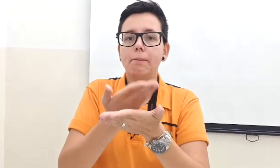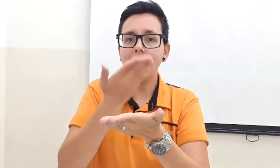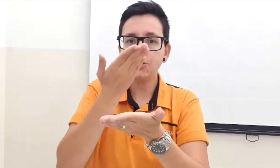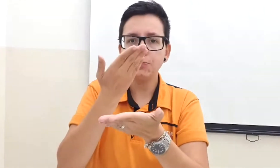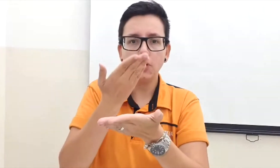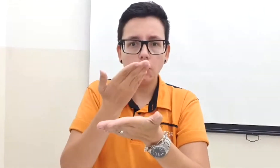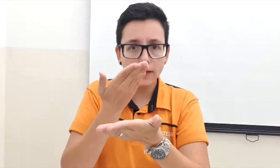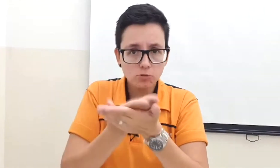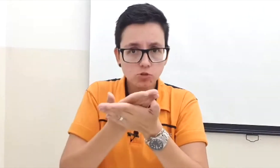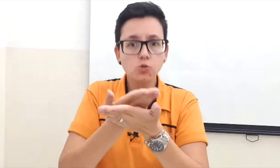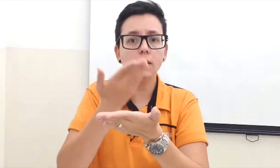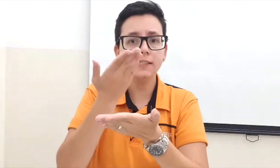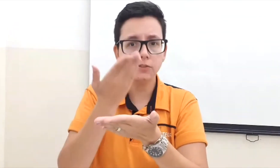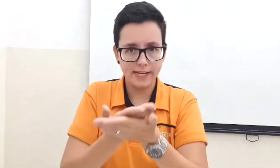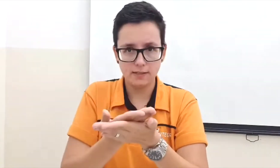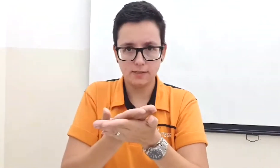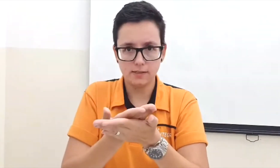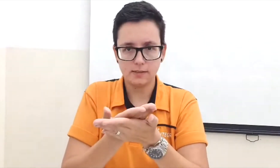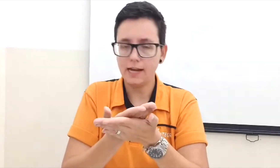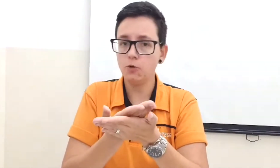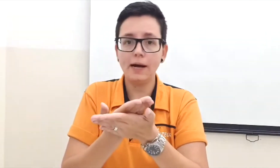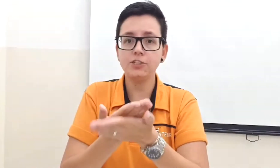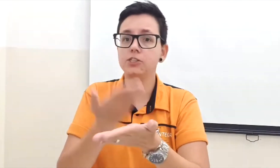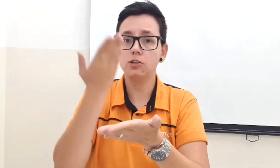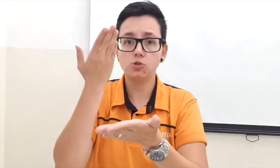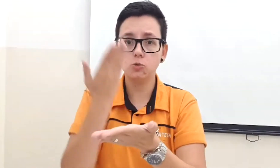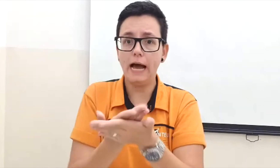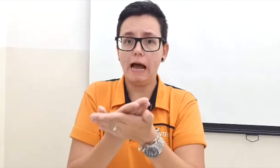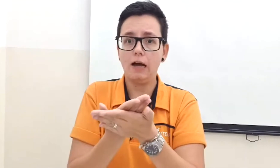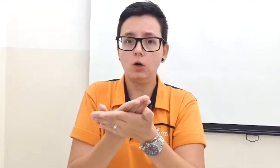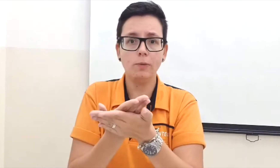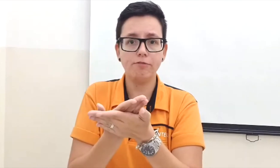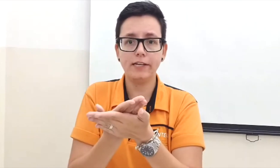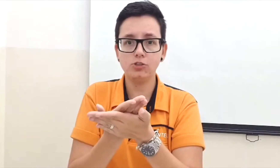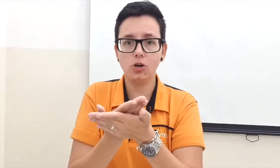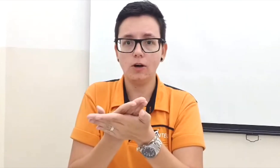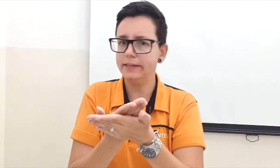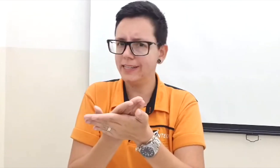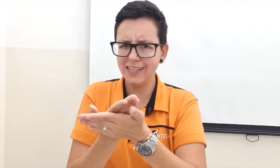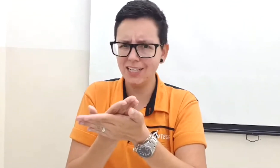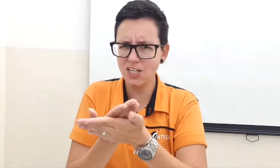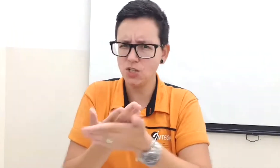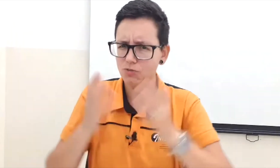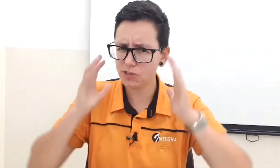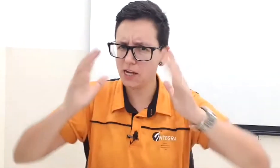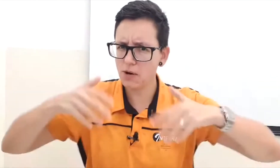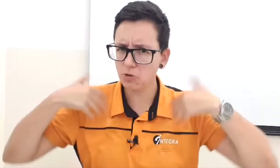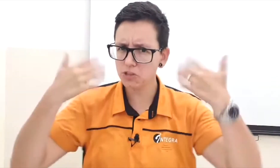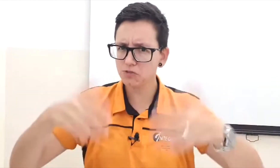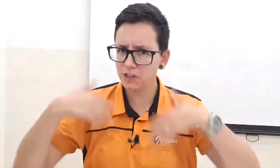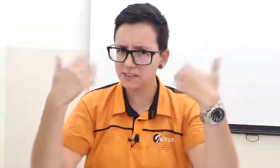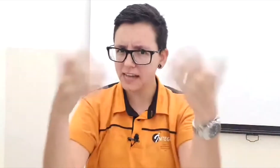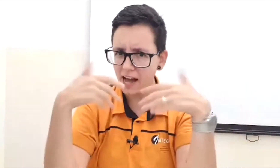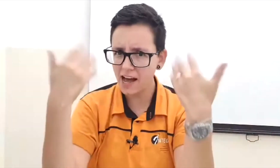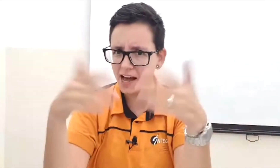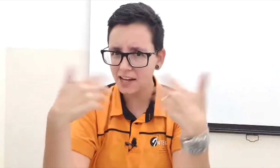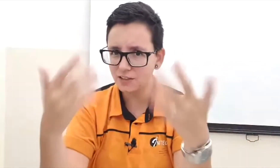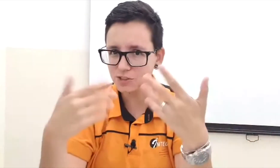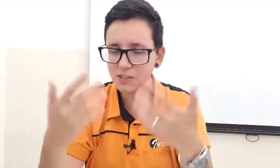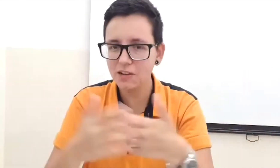bate pelo menos 2 vezes, tá? Não bate assim, estudar, uma vez só. Não, você é um aluno esforçado, você é um aluno